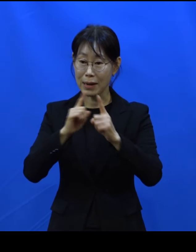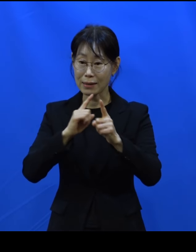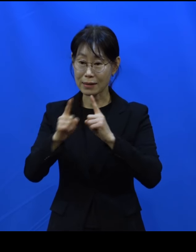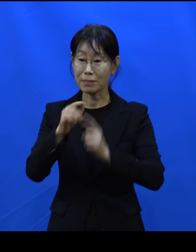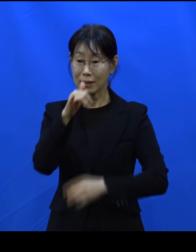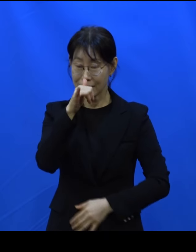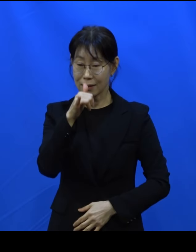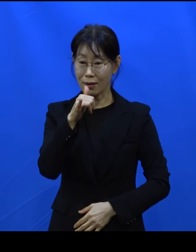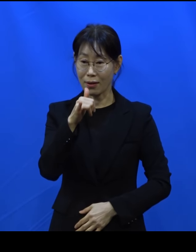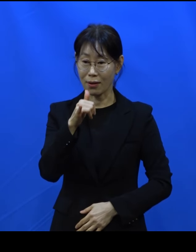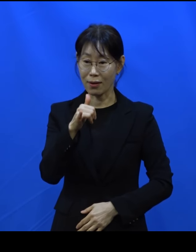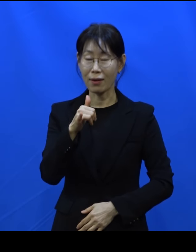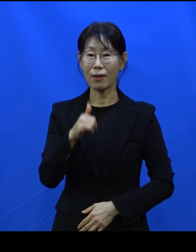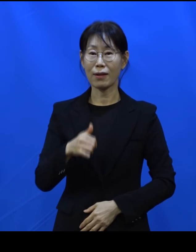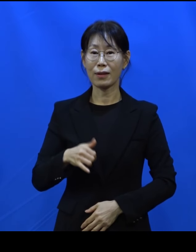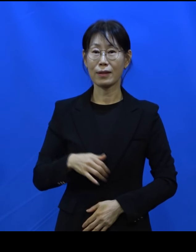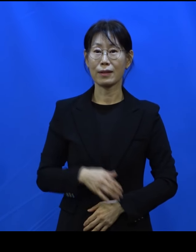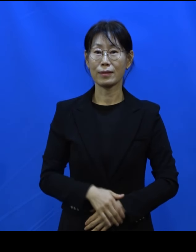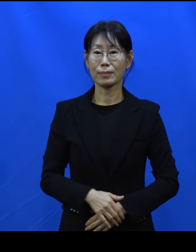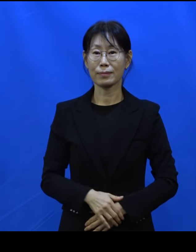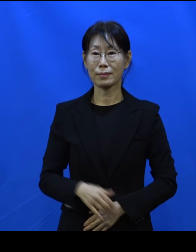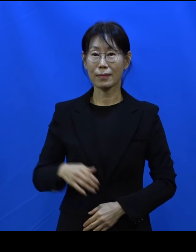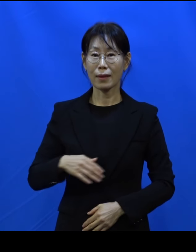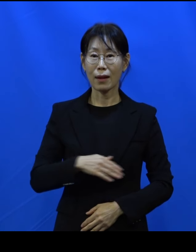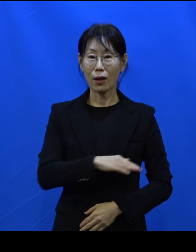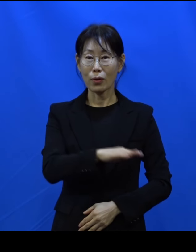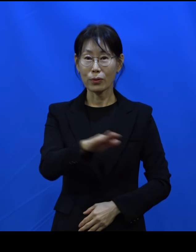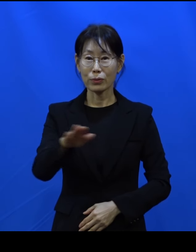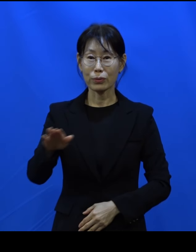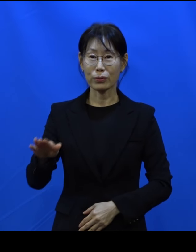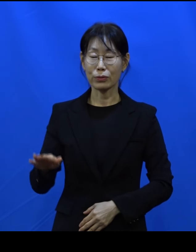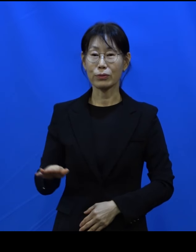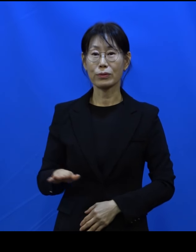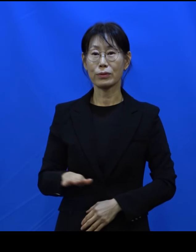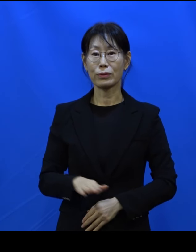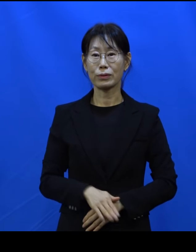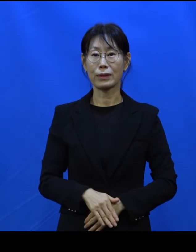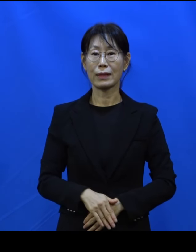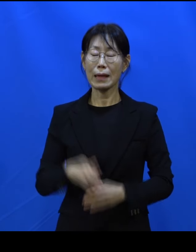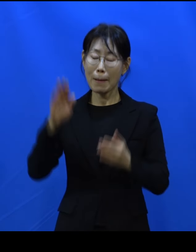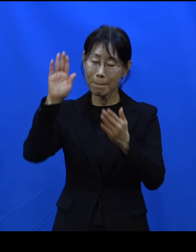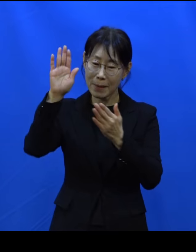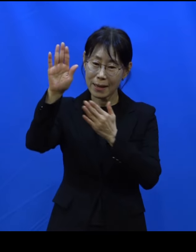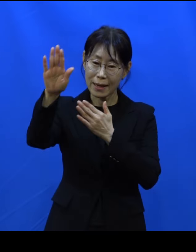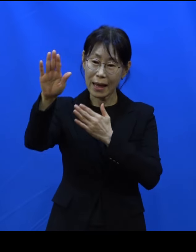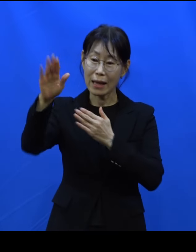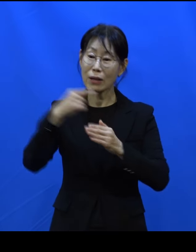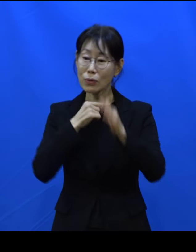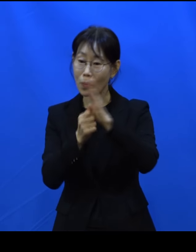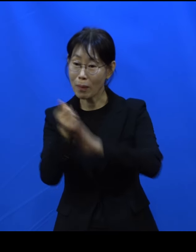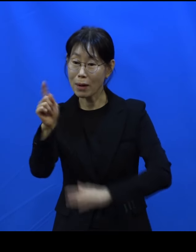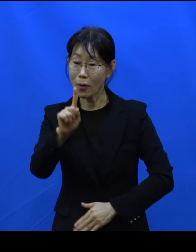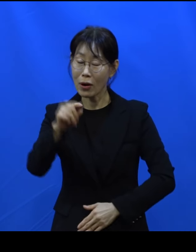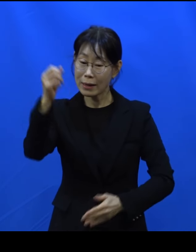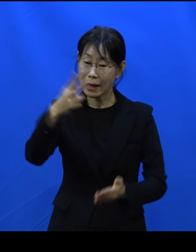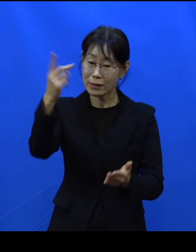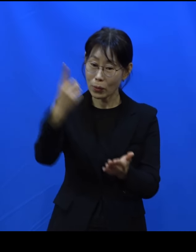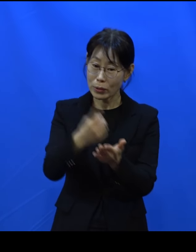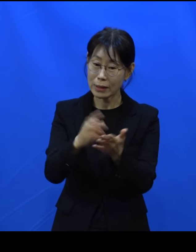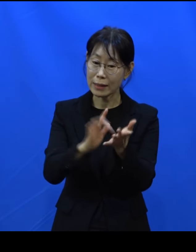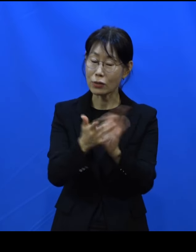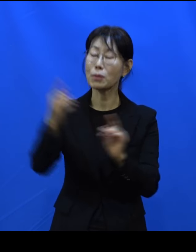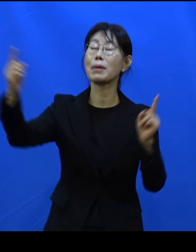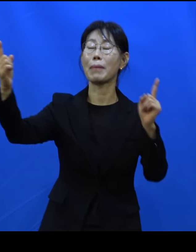있습니다. 이게 이제 우리의 마지막 남은 우리에게 주어진 그런 미래의 소망입니다. 그래서 성경은